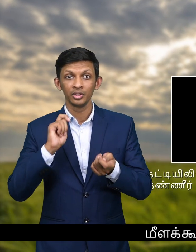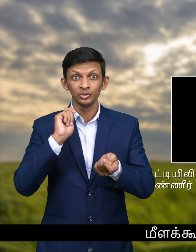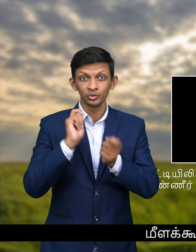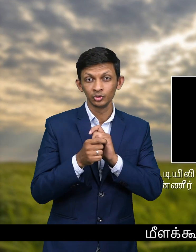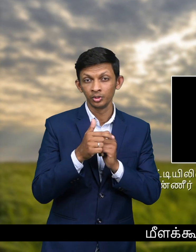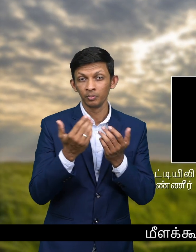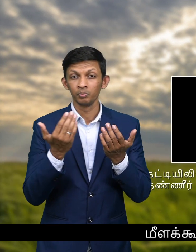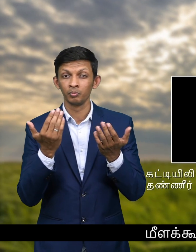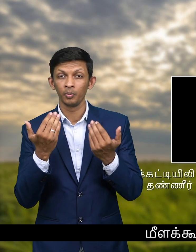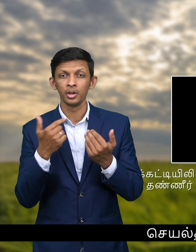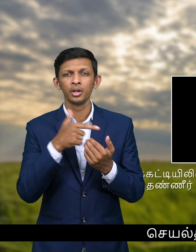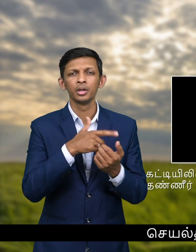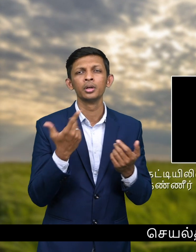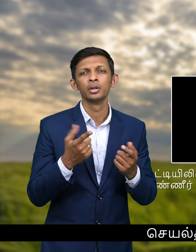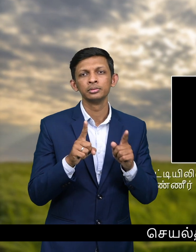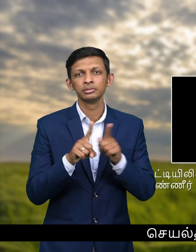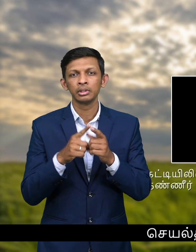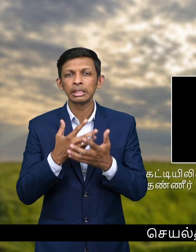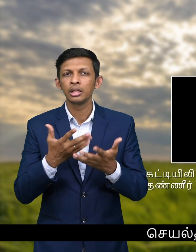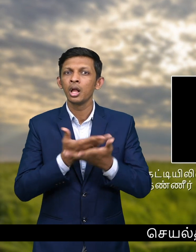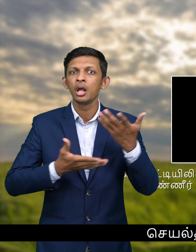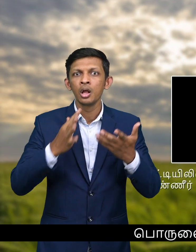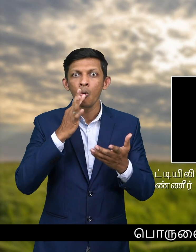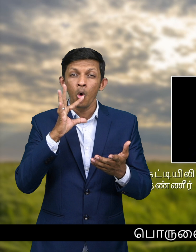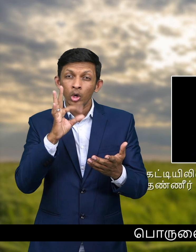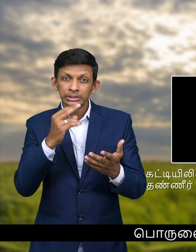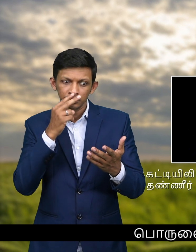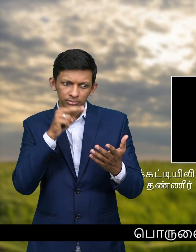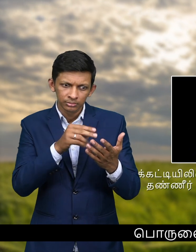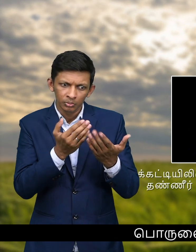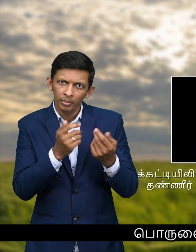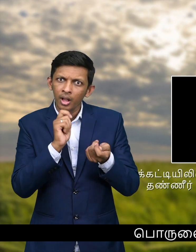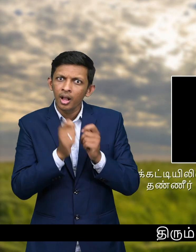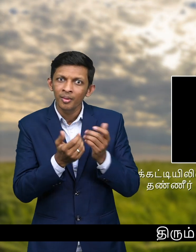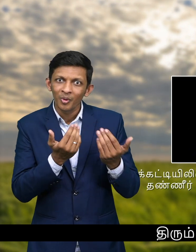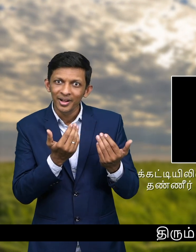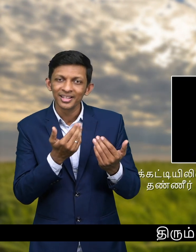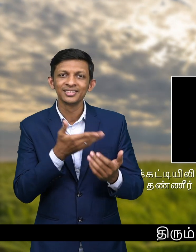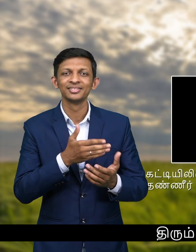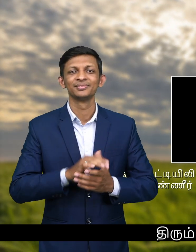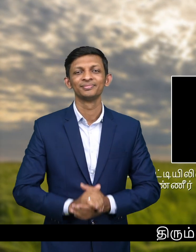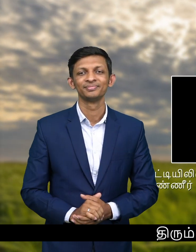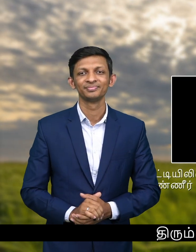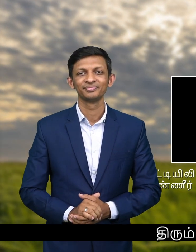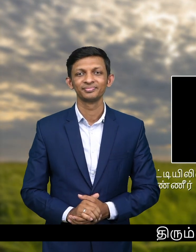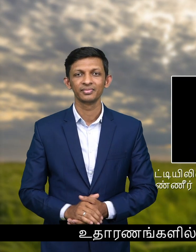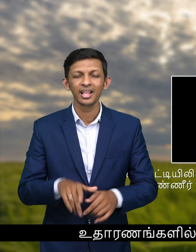மீளக்கூடிய மாற்றங்கள் என்பது செயல் தவிர்க்கக்கூடிய அல்லது பொருளை அதன் அசல் நிலைக்கு திரும்ப